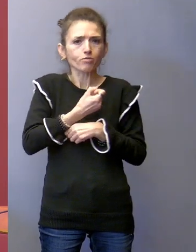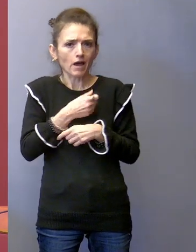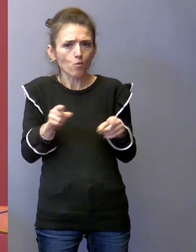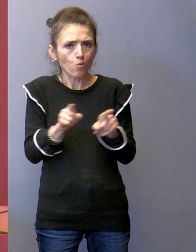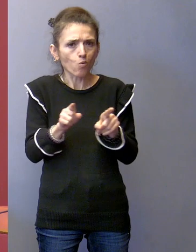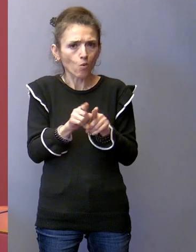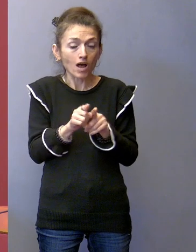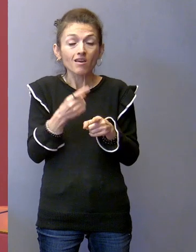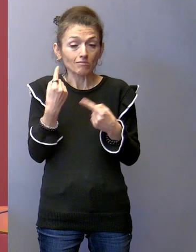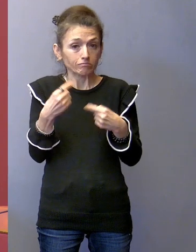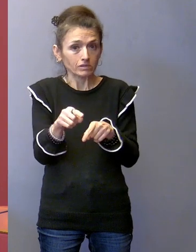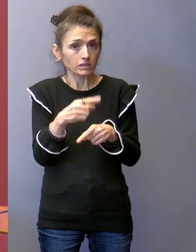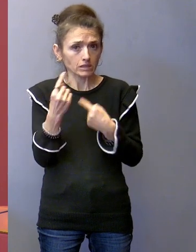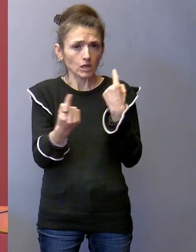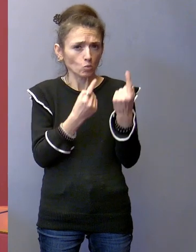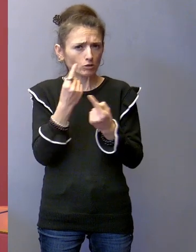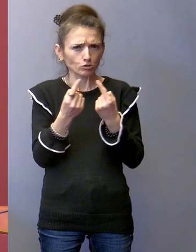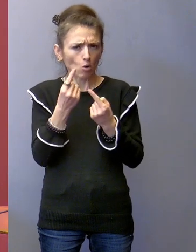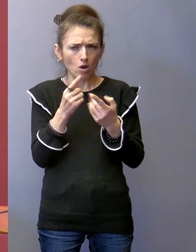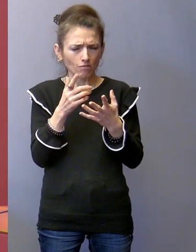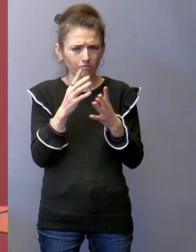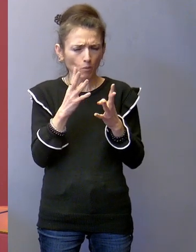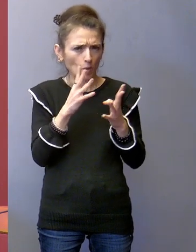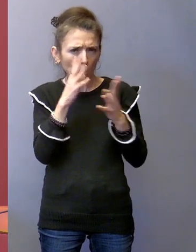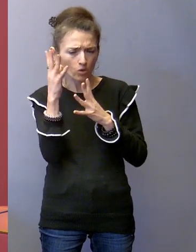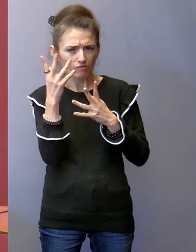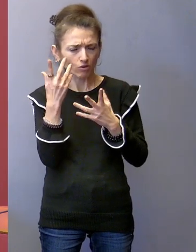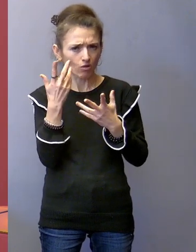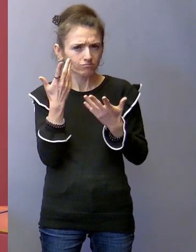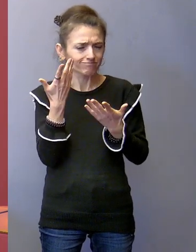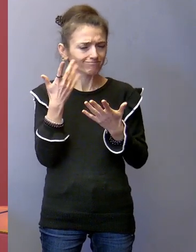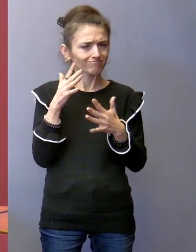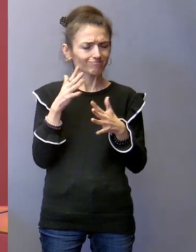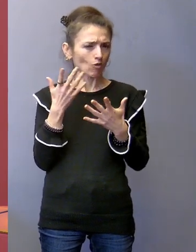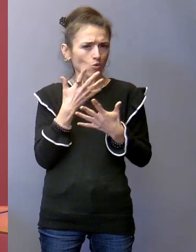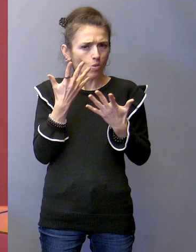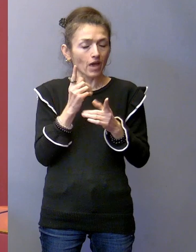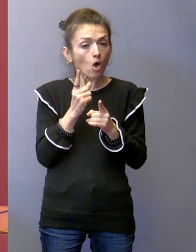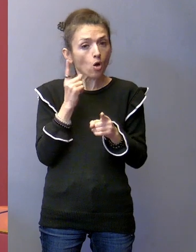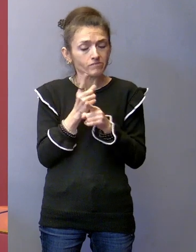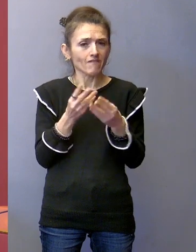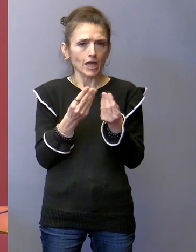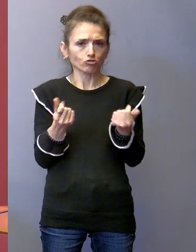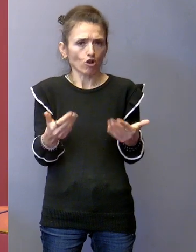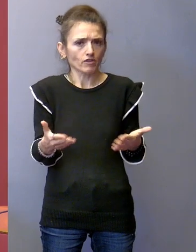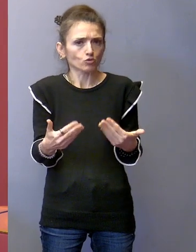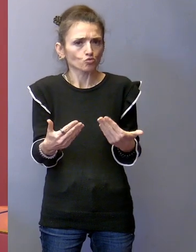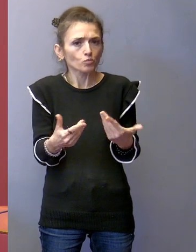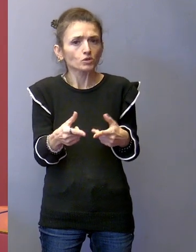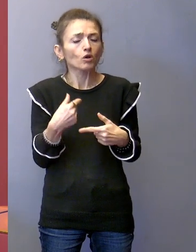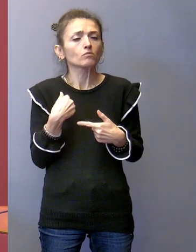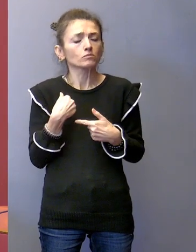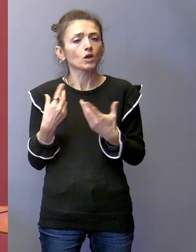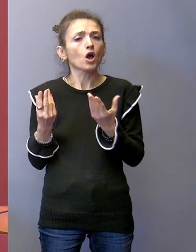riuscire come dire a lavorare per cui chiariamo se possibile rispondiamo alla domanda che faccio anche mia nel collega